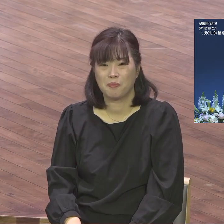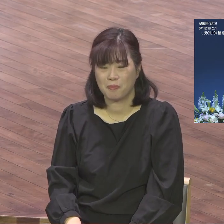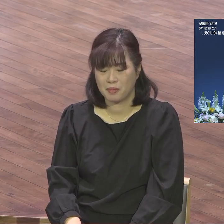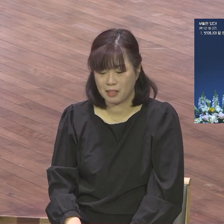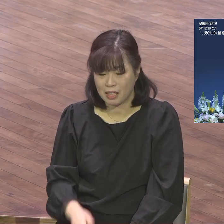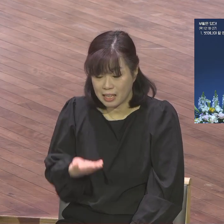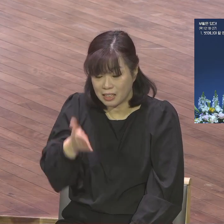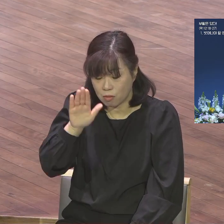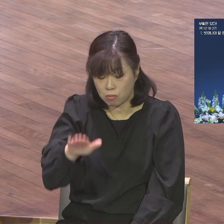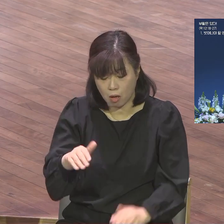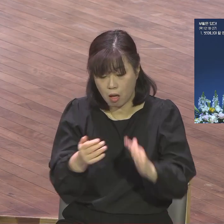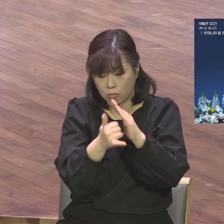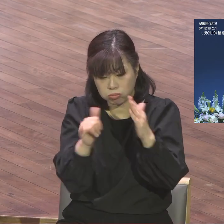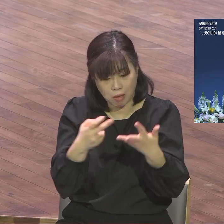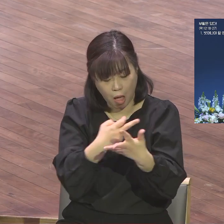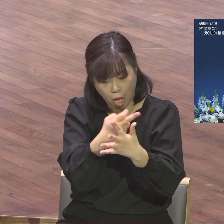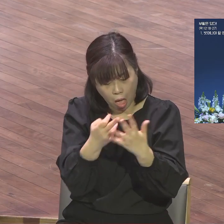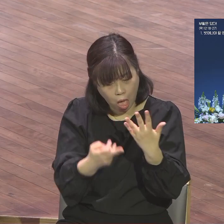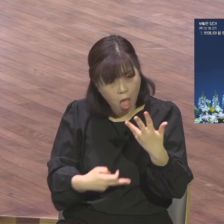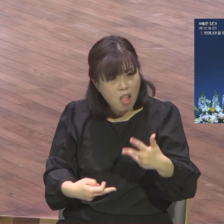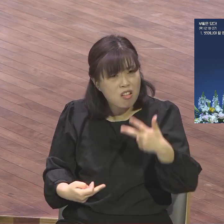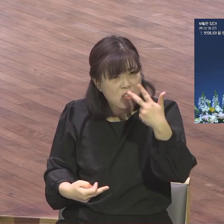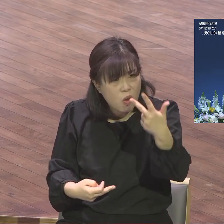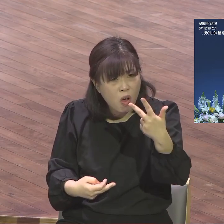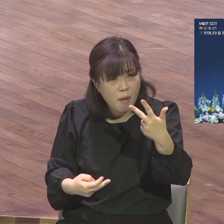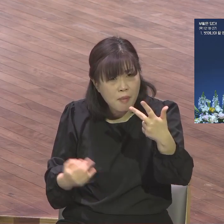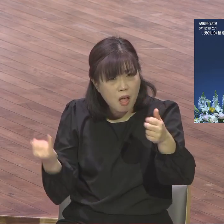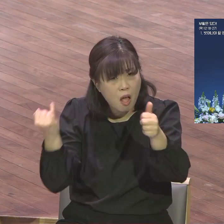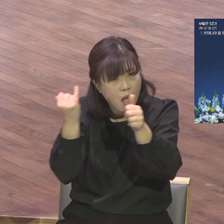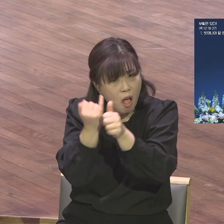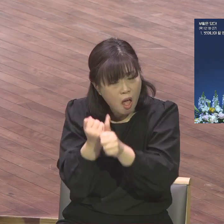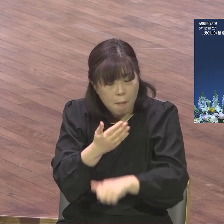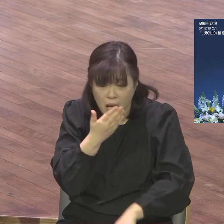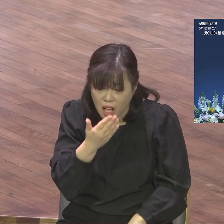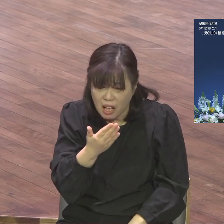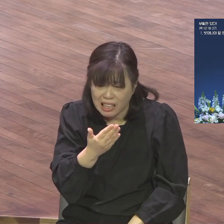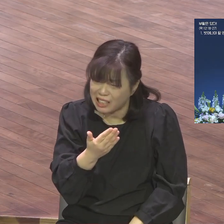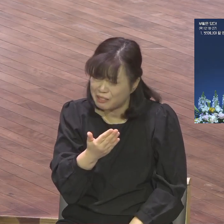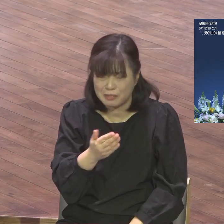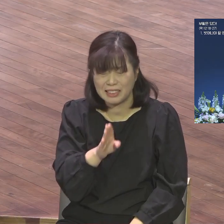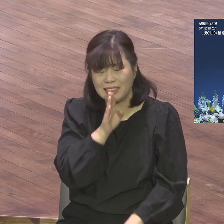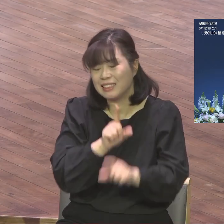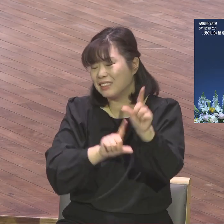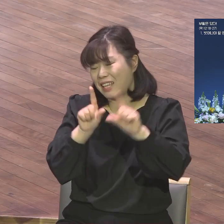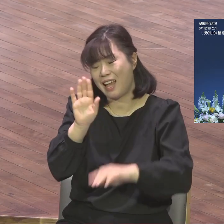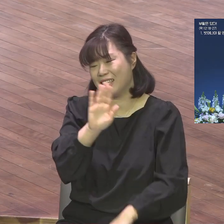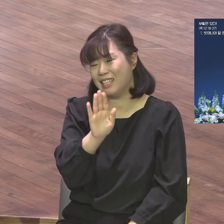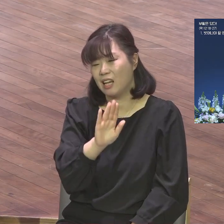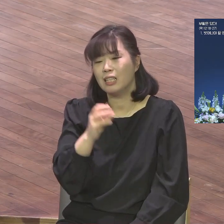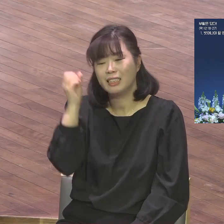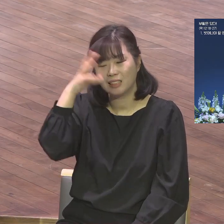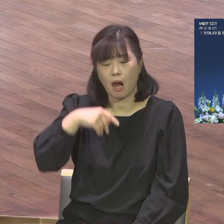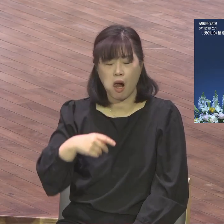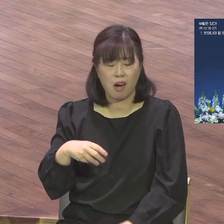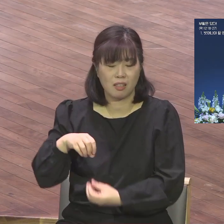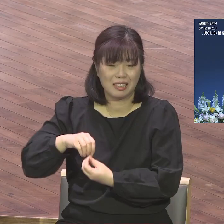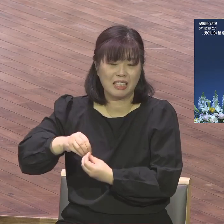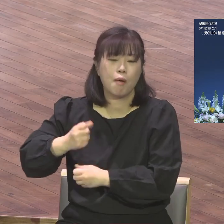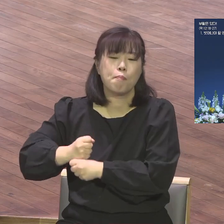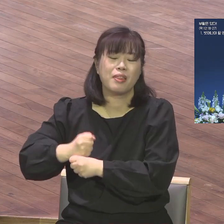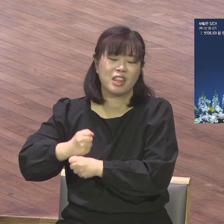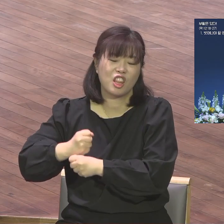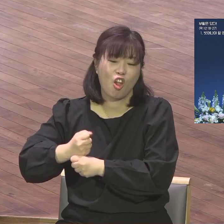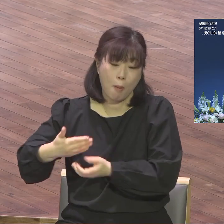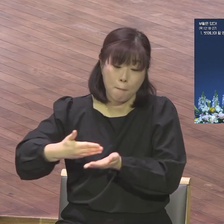시험하려고. 부활은 있을 수 없다 라고 하는 이 속내가 들어있잖아요. 이 내용 속에 예수님은